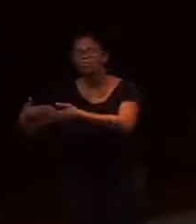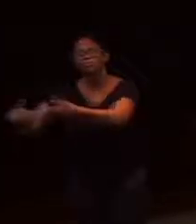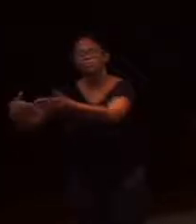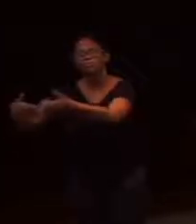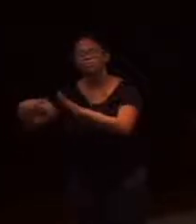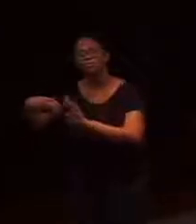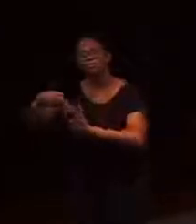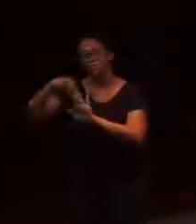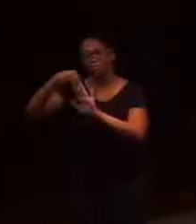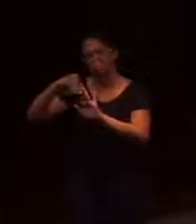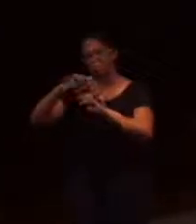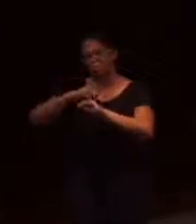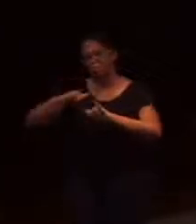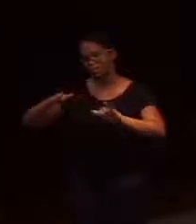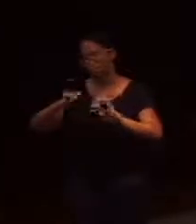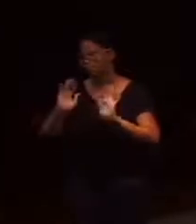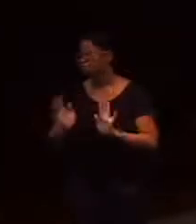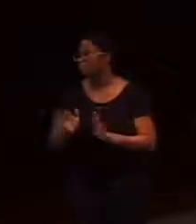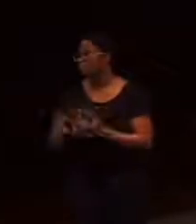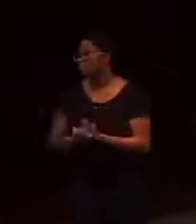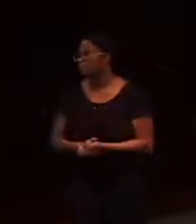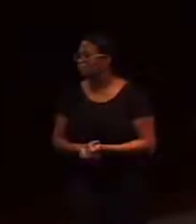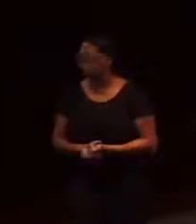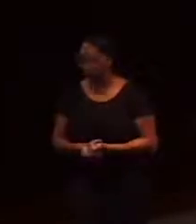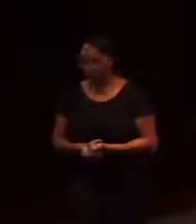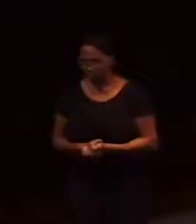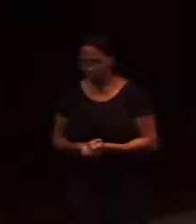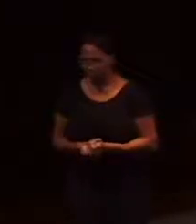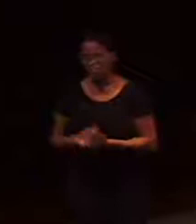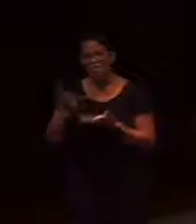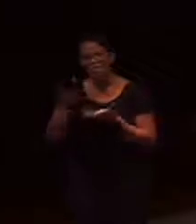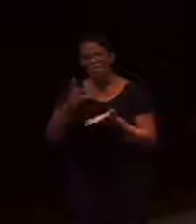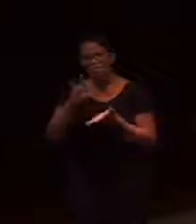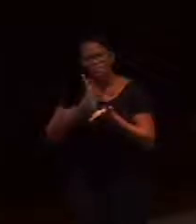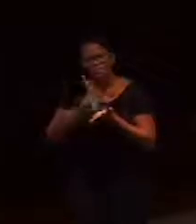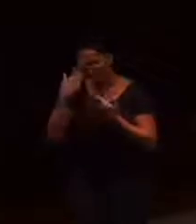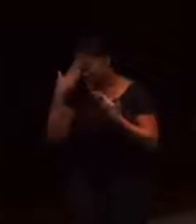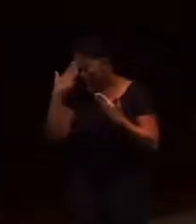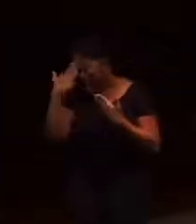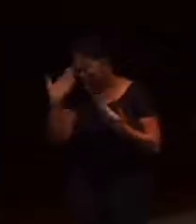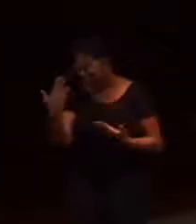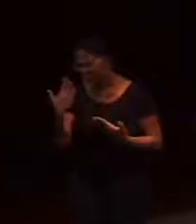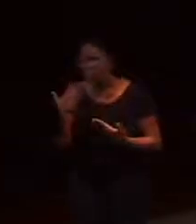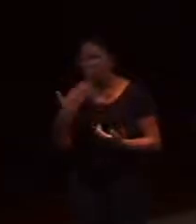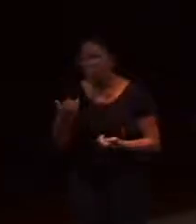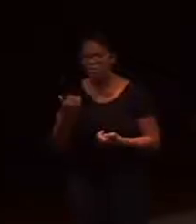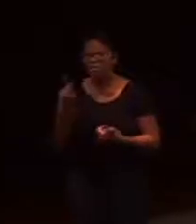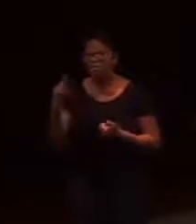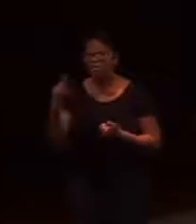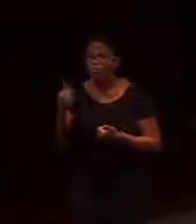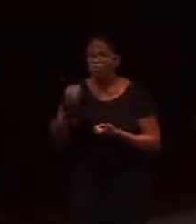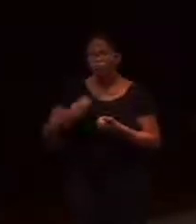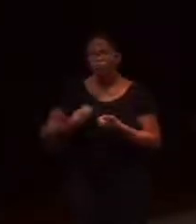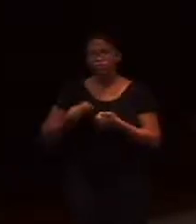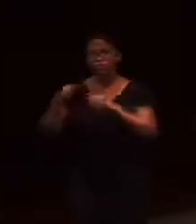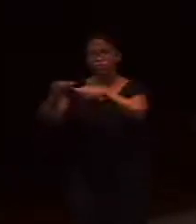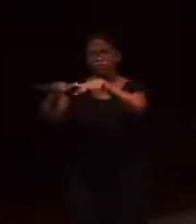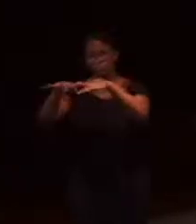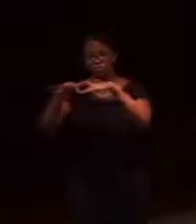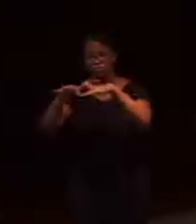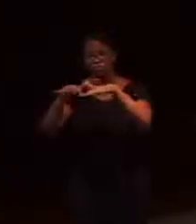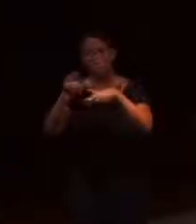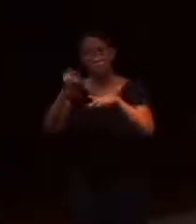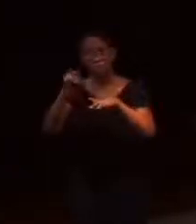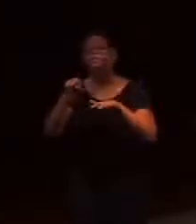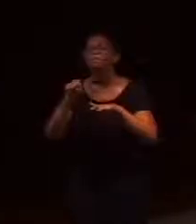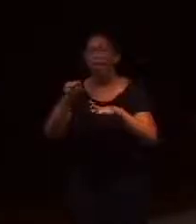portaria. Então, gente, eu quero agradecer muito aqui a todos que estão, e em especial serão